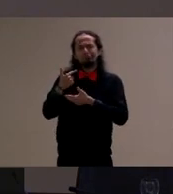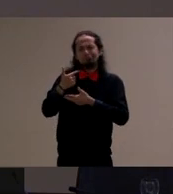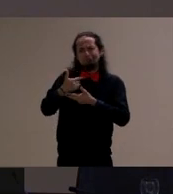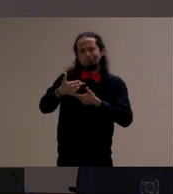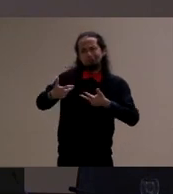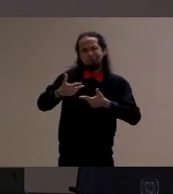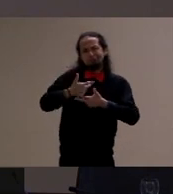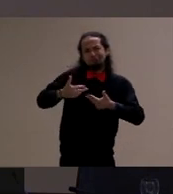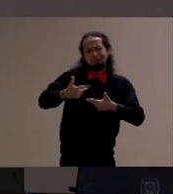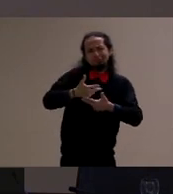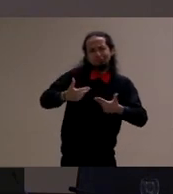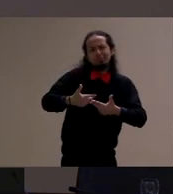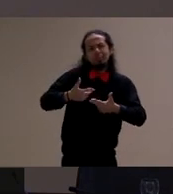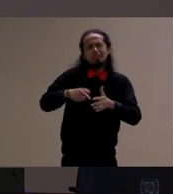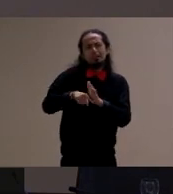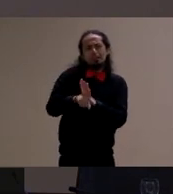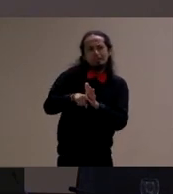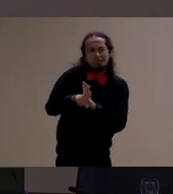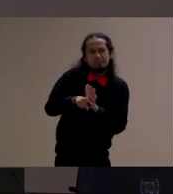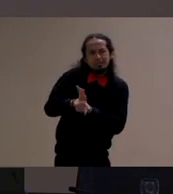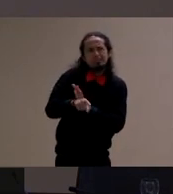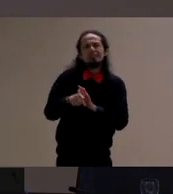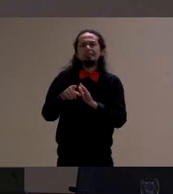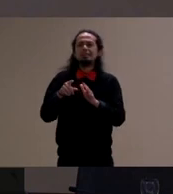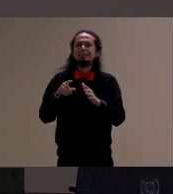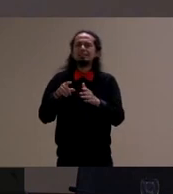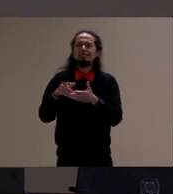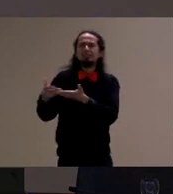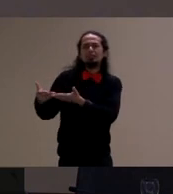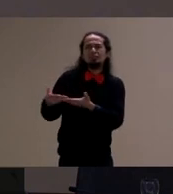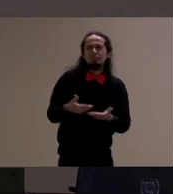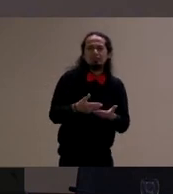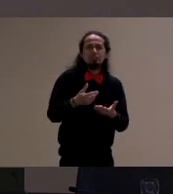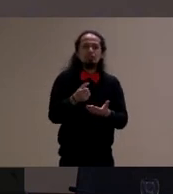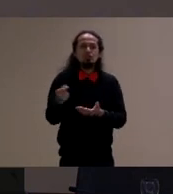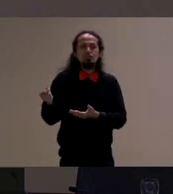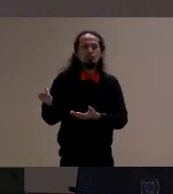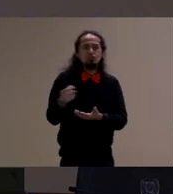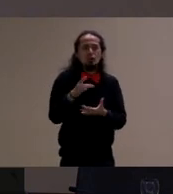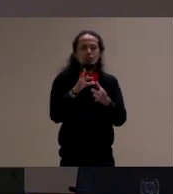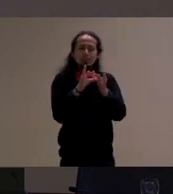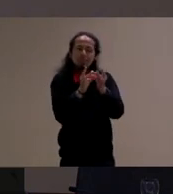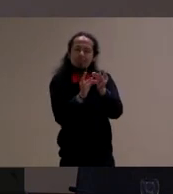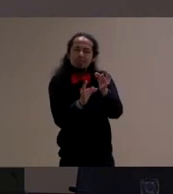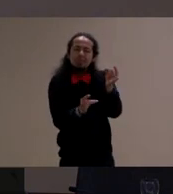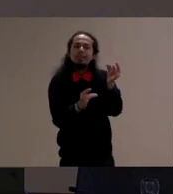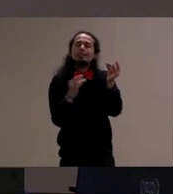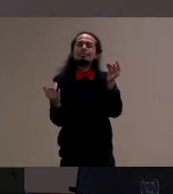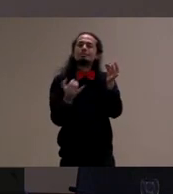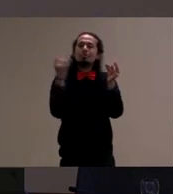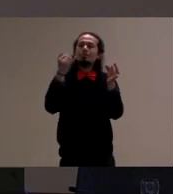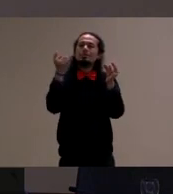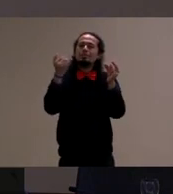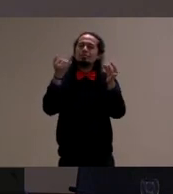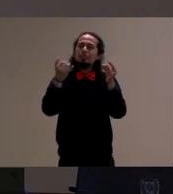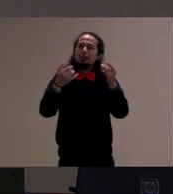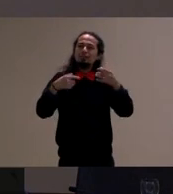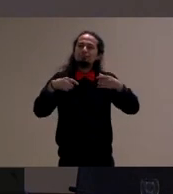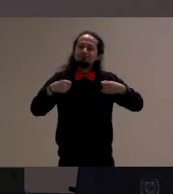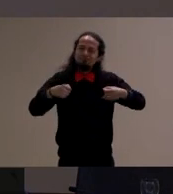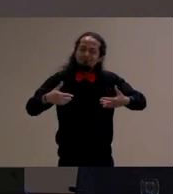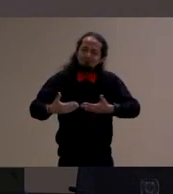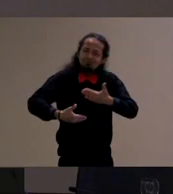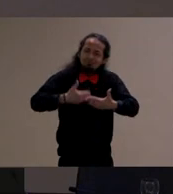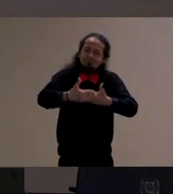pesquisas Já trouxeram novos elementos e que precisam ser então aprofundados mais detalhados e foi esse então o movimento